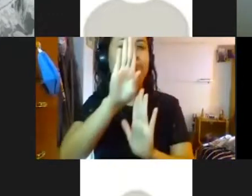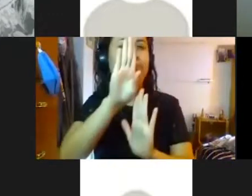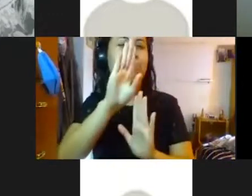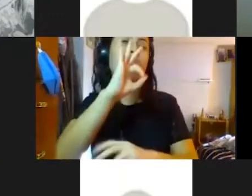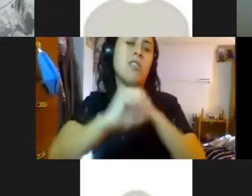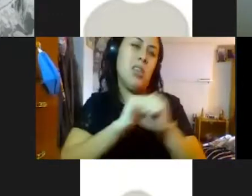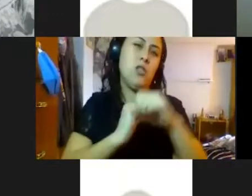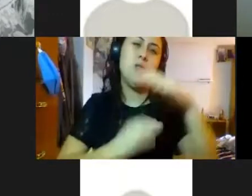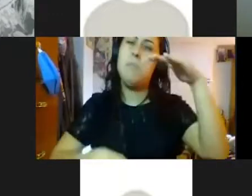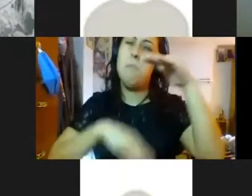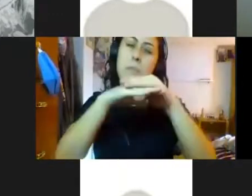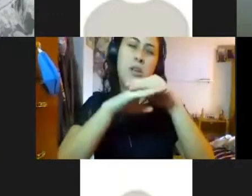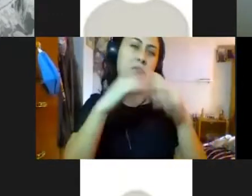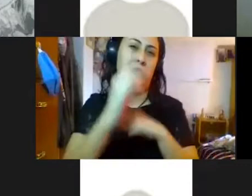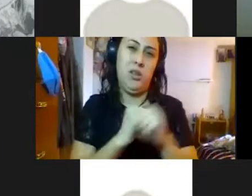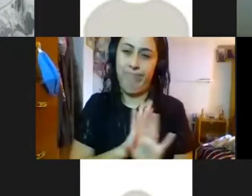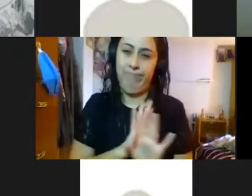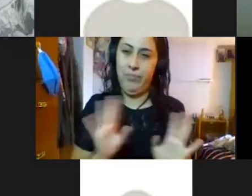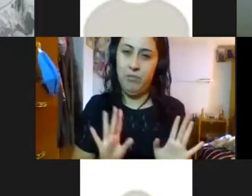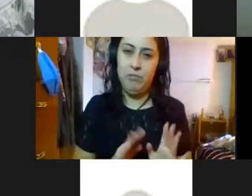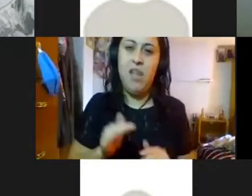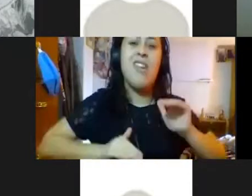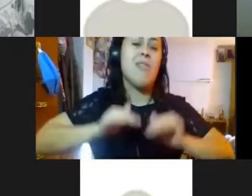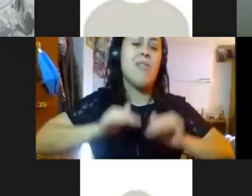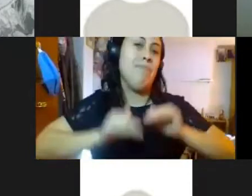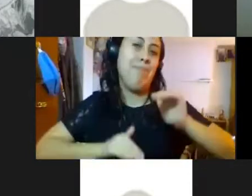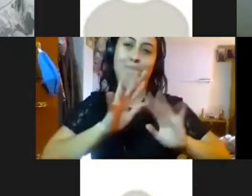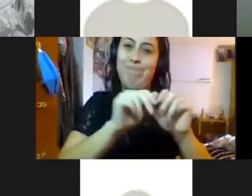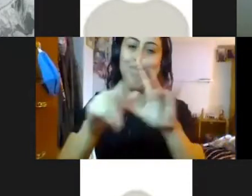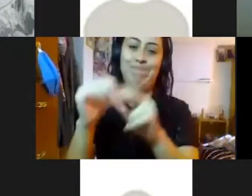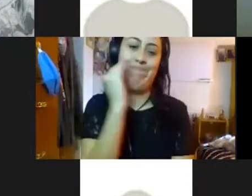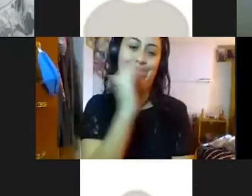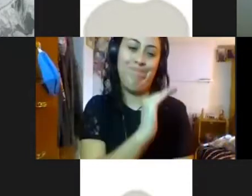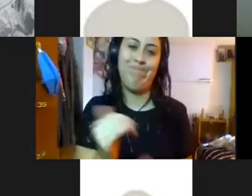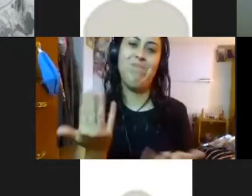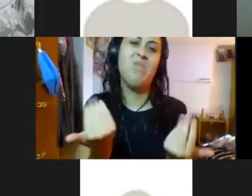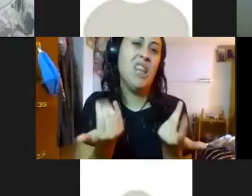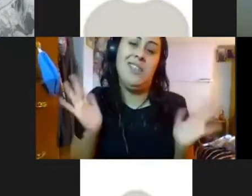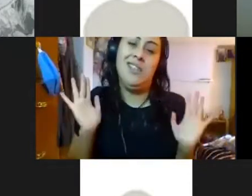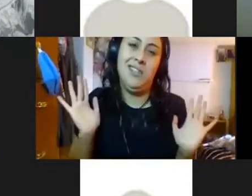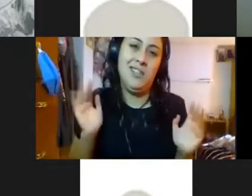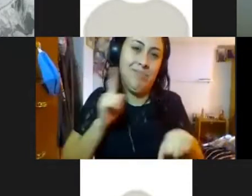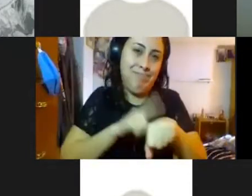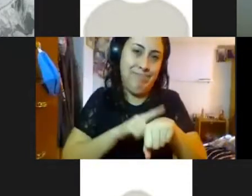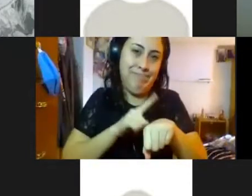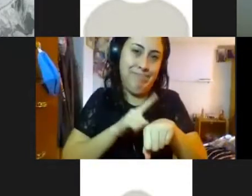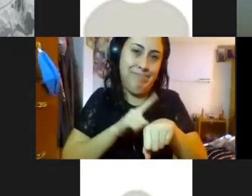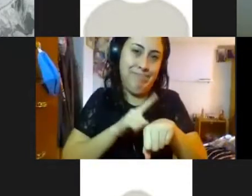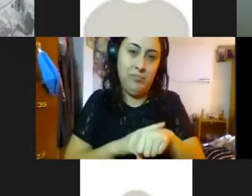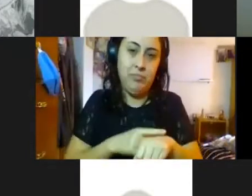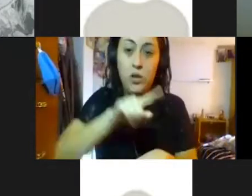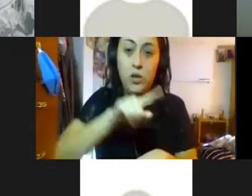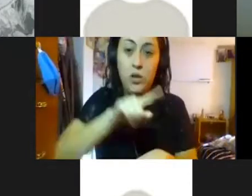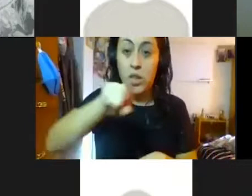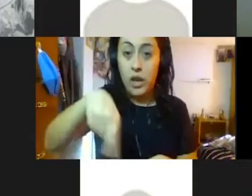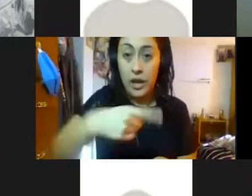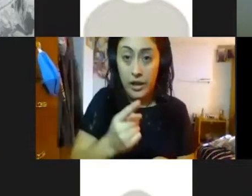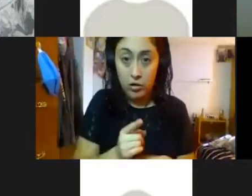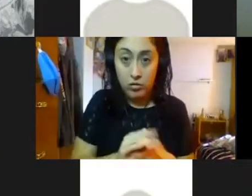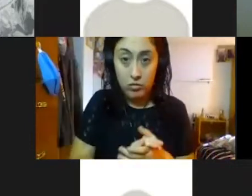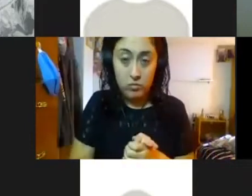porque depende de las necesidades educativas especiales que tengan en el lenguaje, si es que ellos